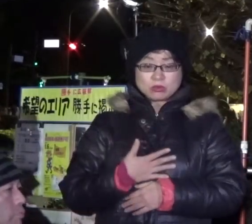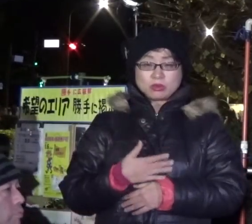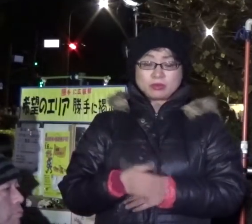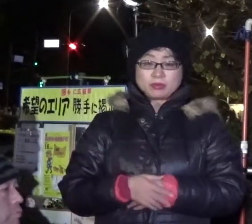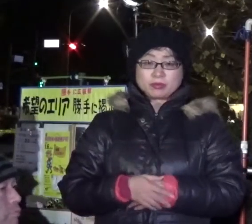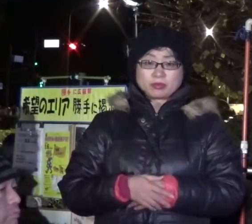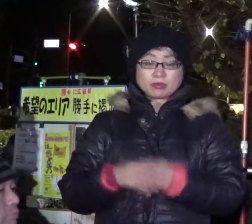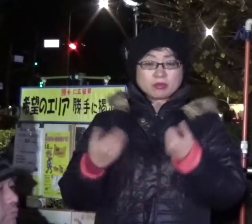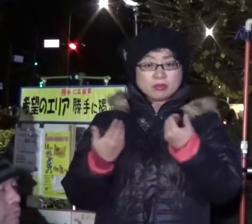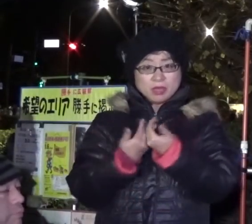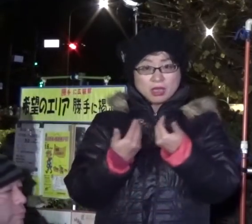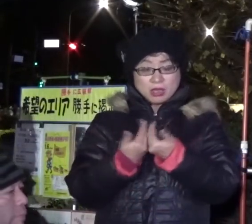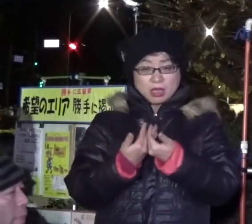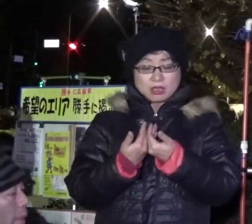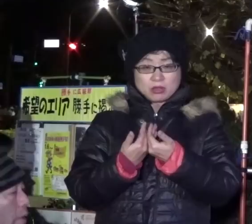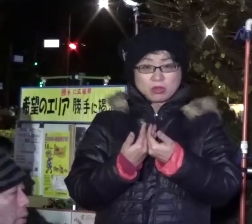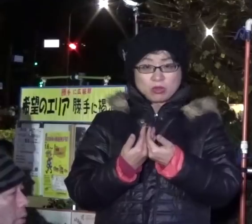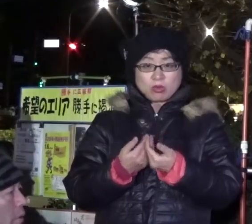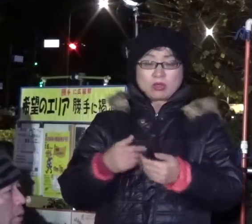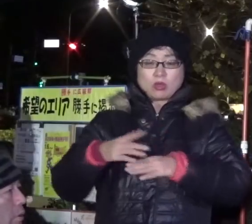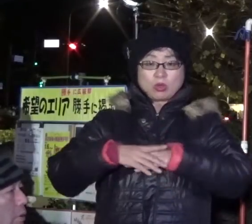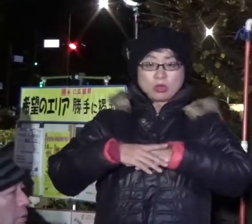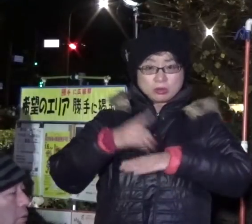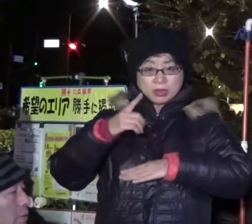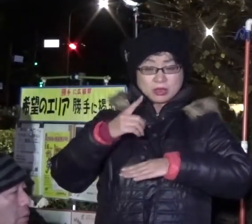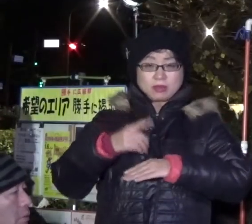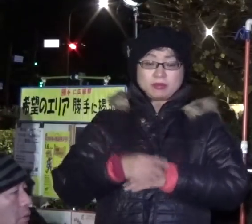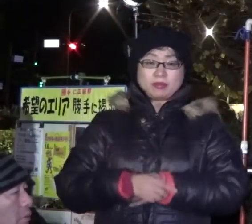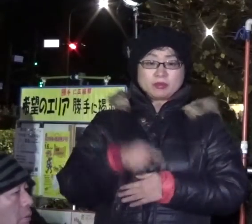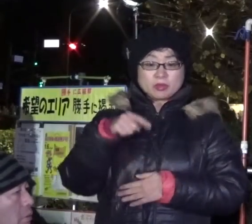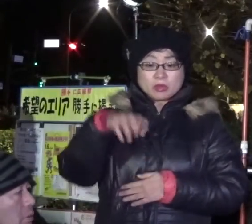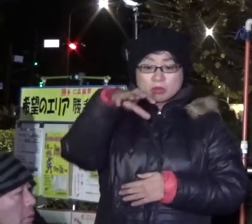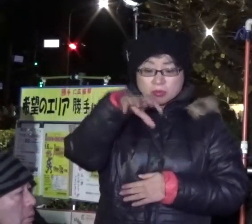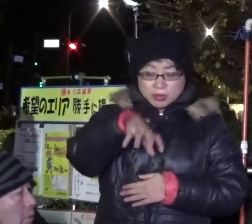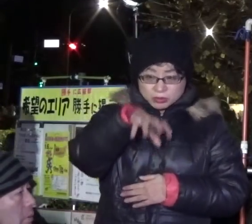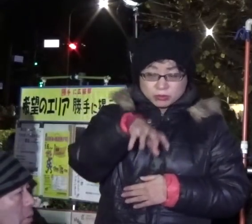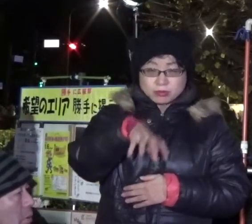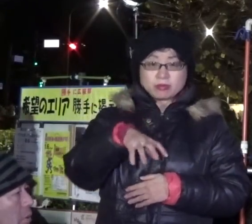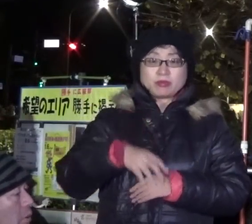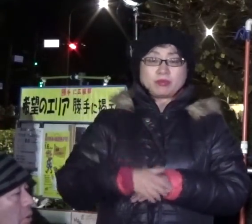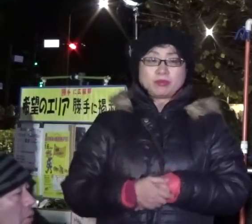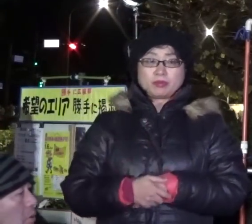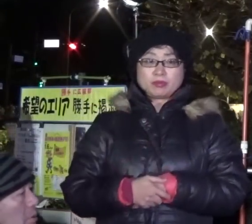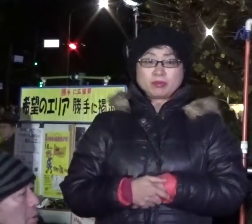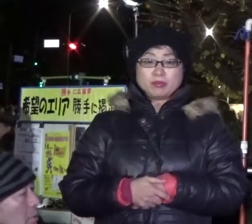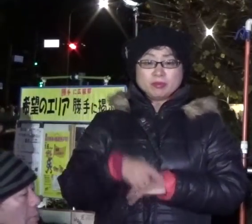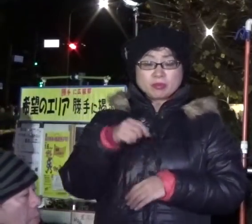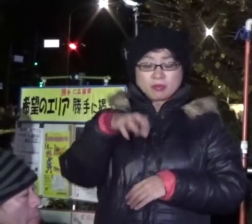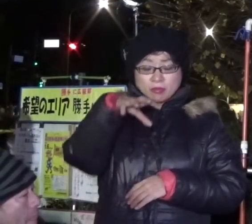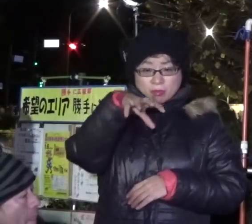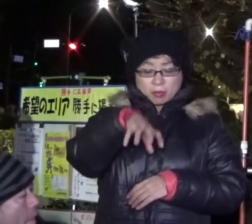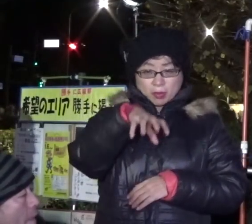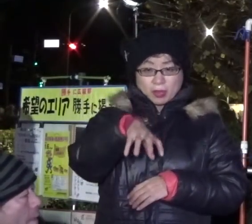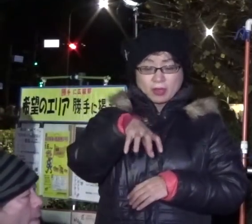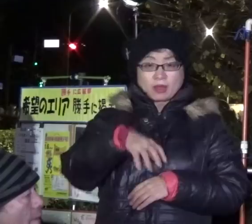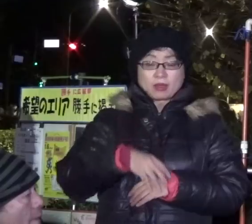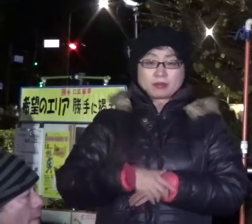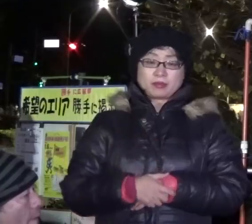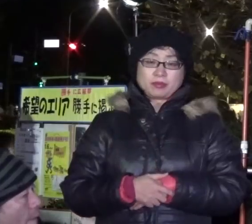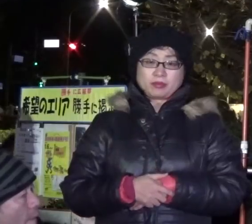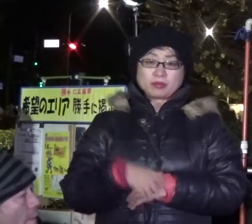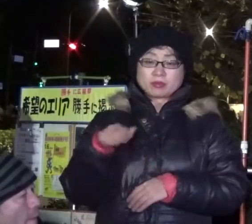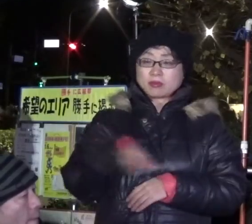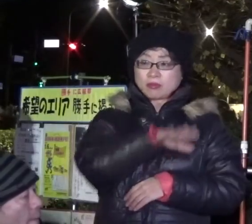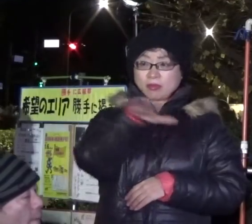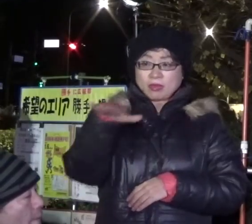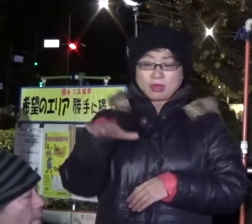原発の反対運動を理解する上での出発点はやっぱりここだったんですね。ここなんですよ。そういう意味で皆さ